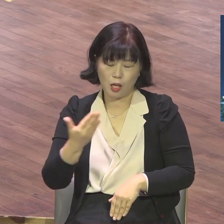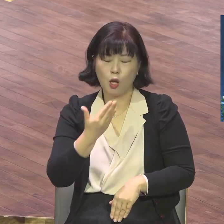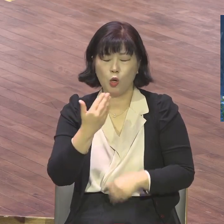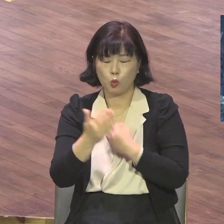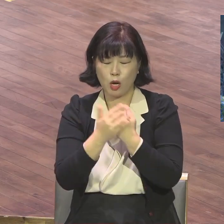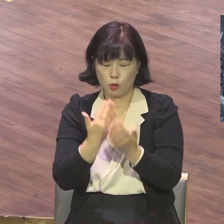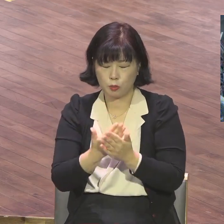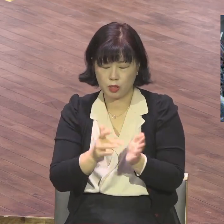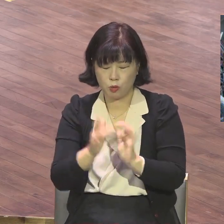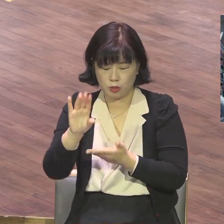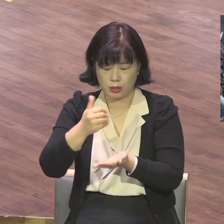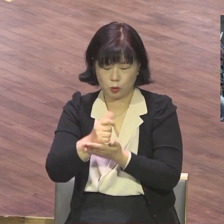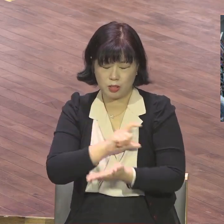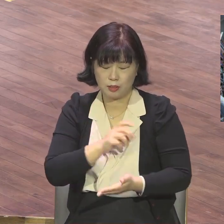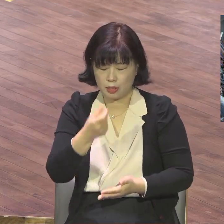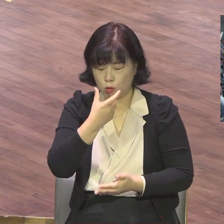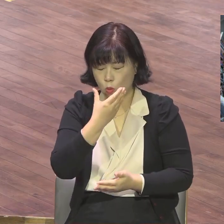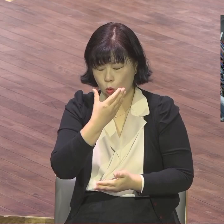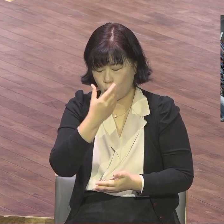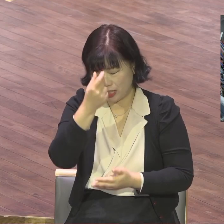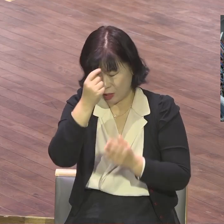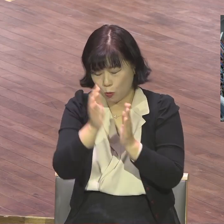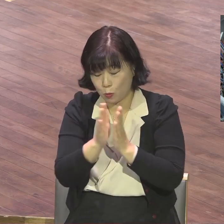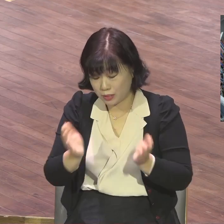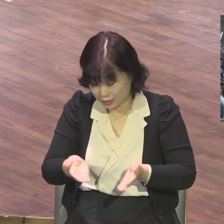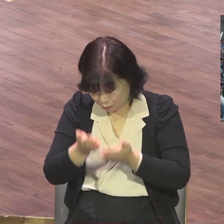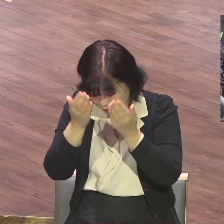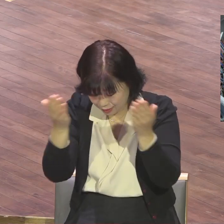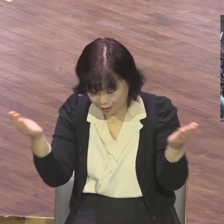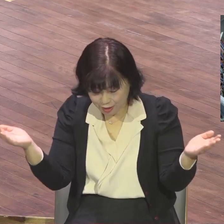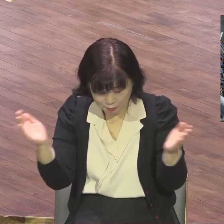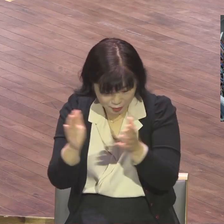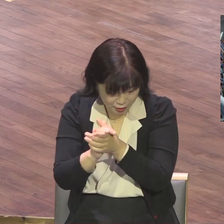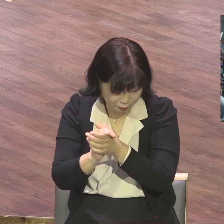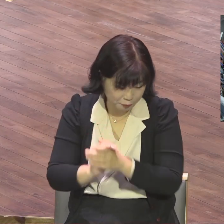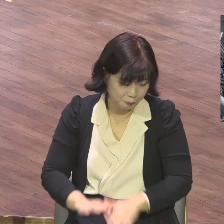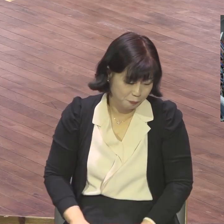아멘. 헌금은 온라인과 본당 헌금